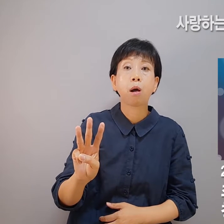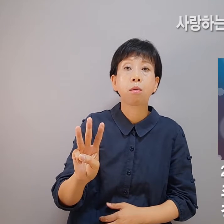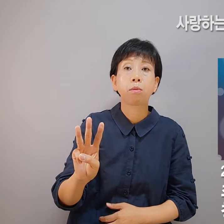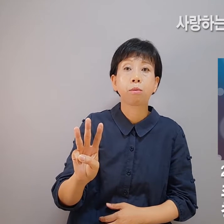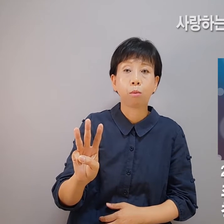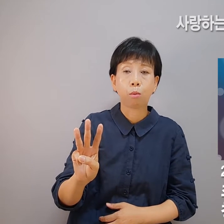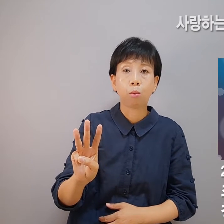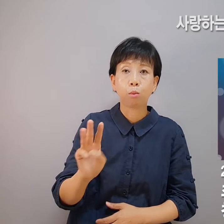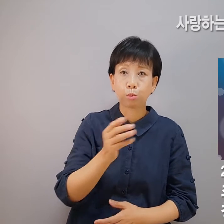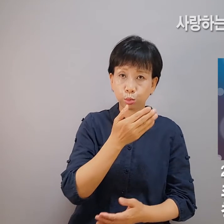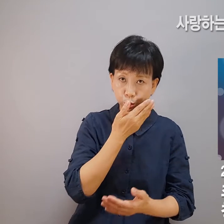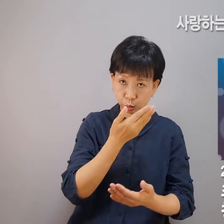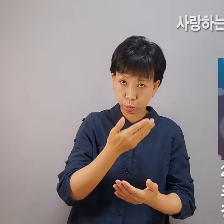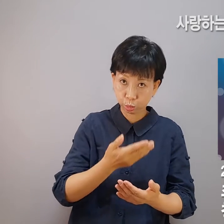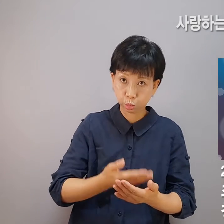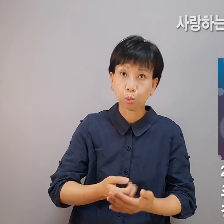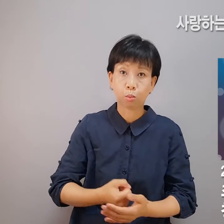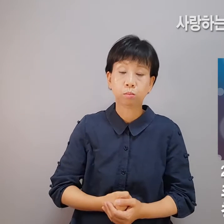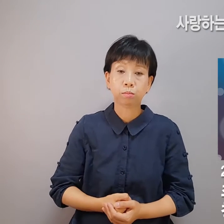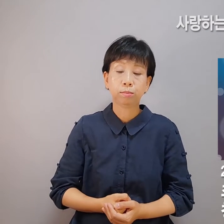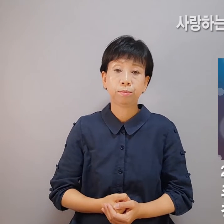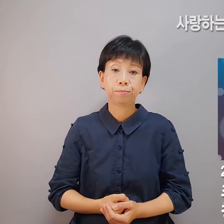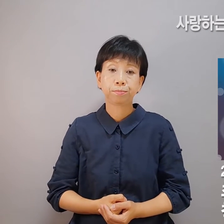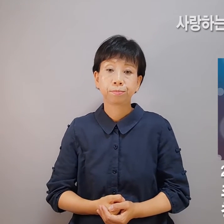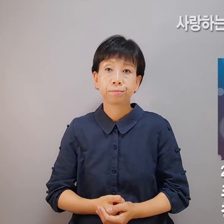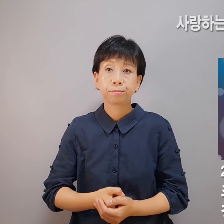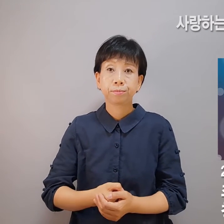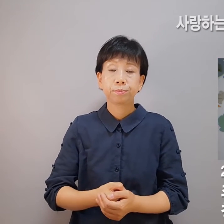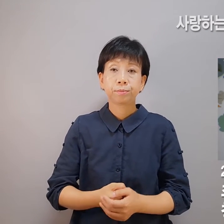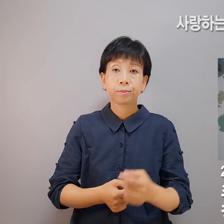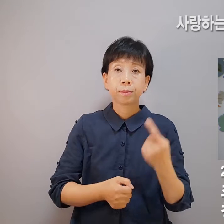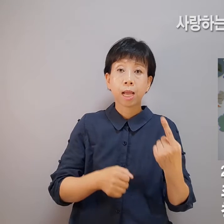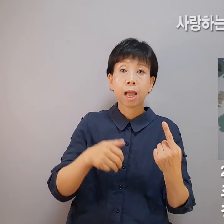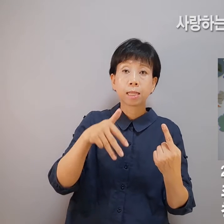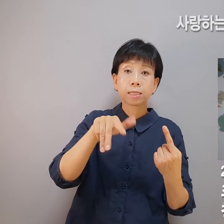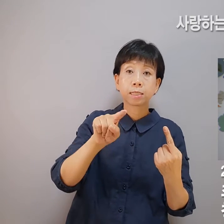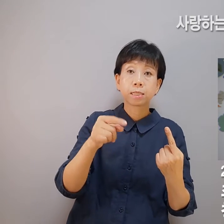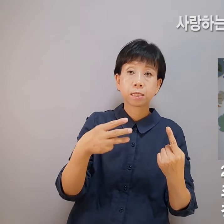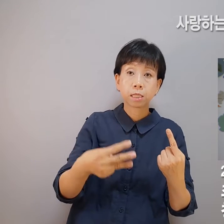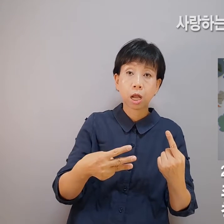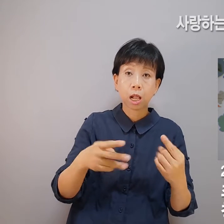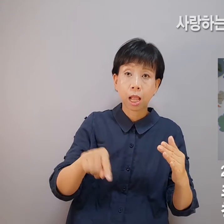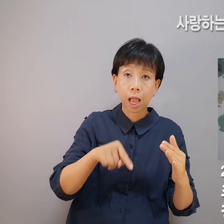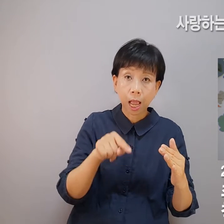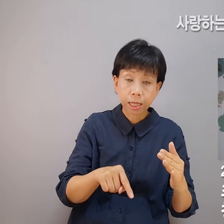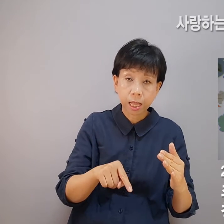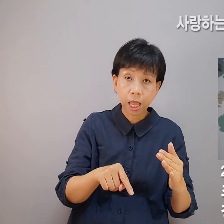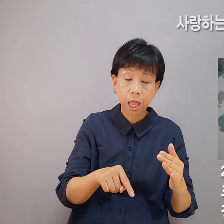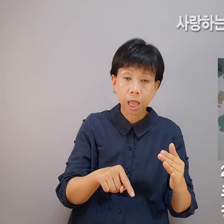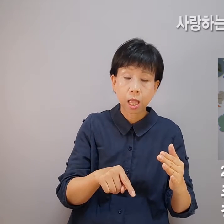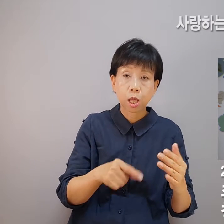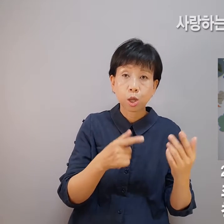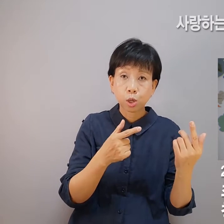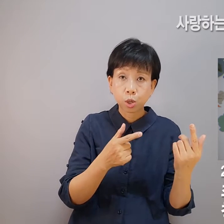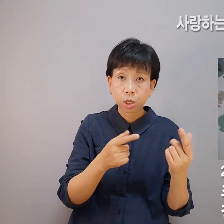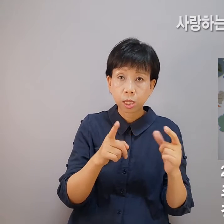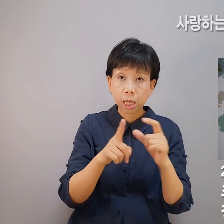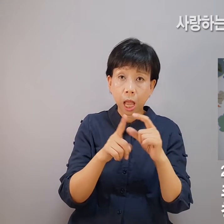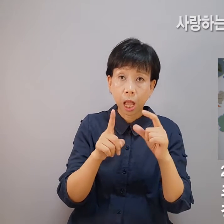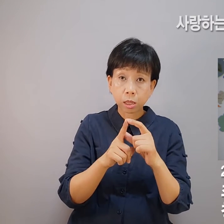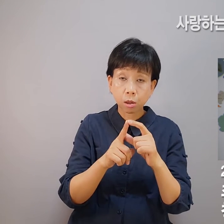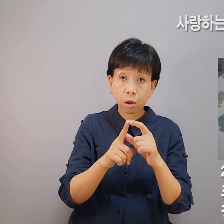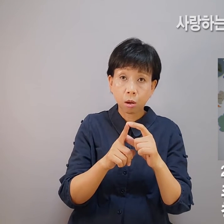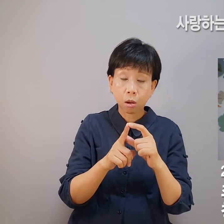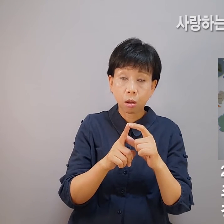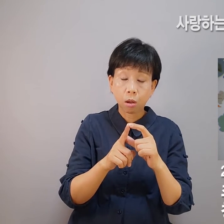때 그 생각을 하셔야 돼요. 이 한 절의 말씀 가운데 똑같은 말이 3번 반복해서